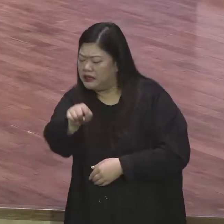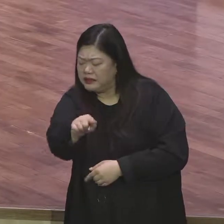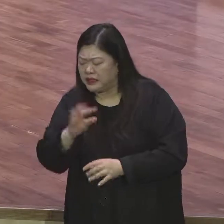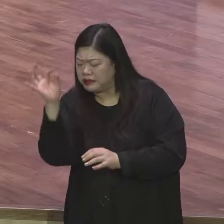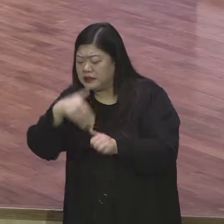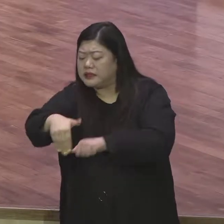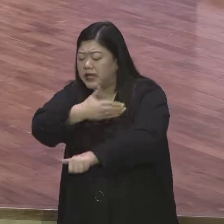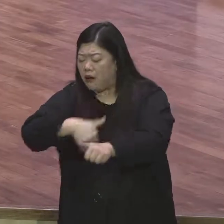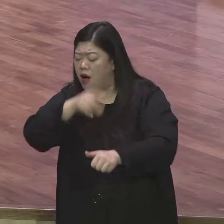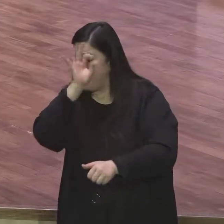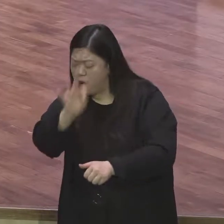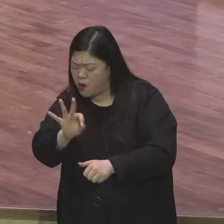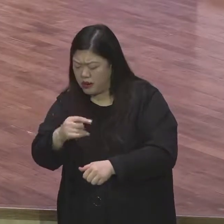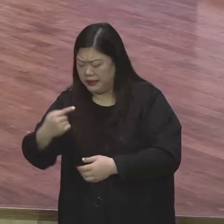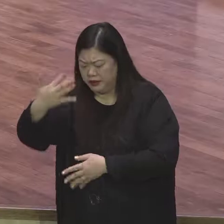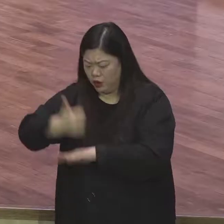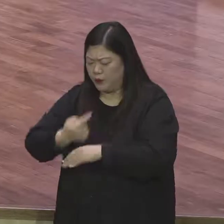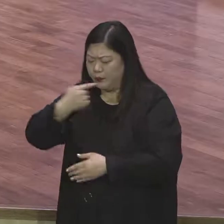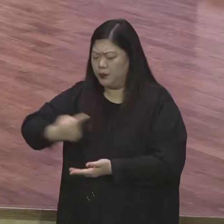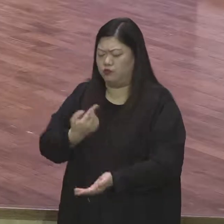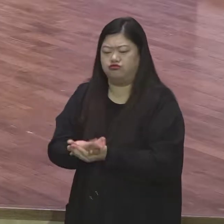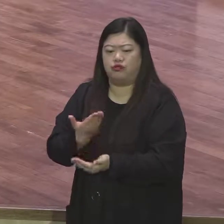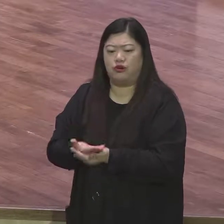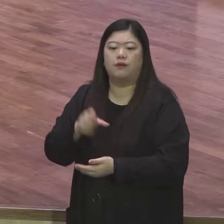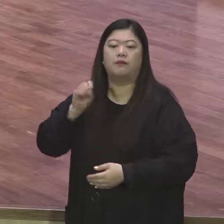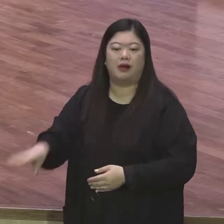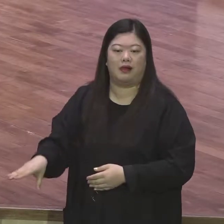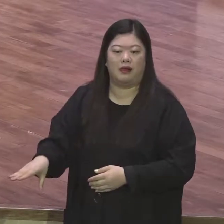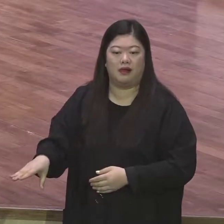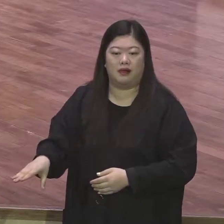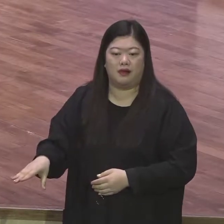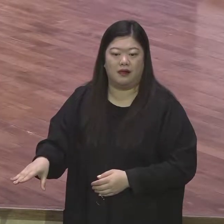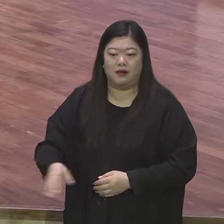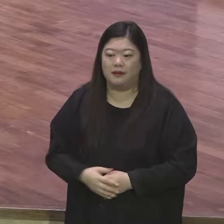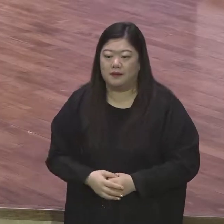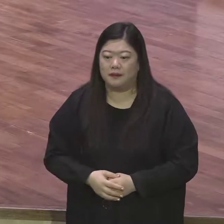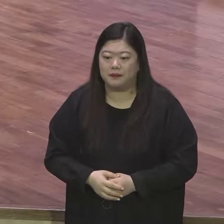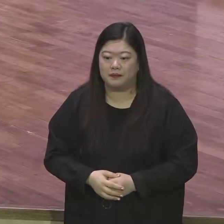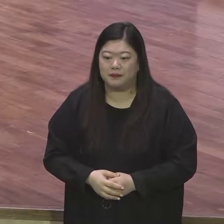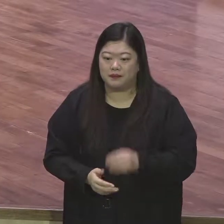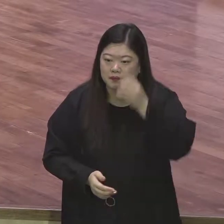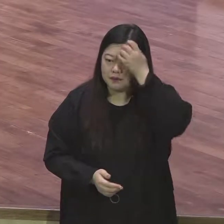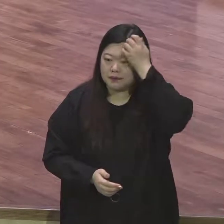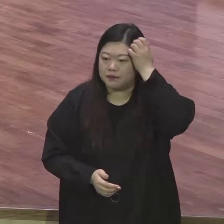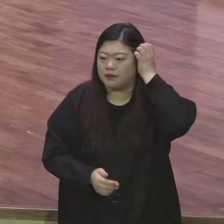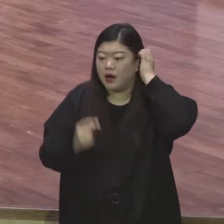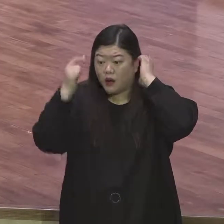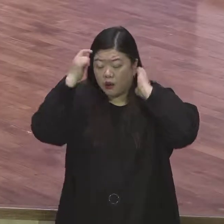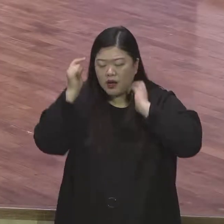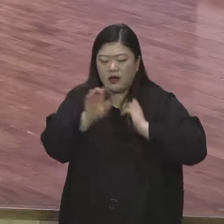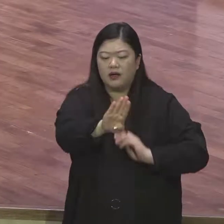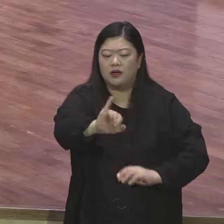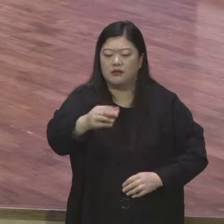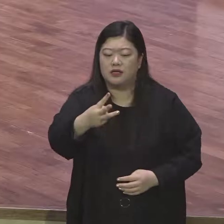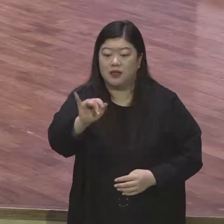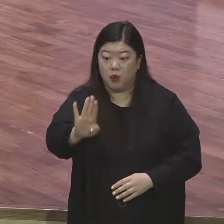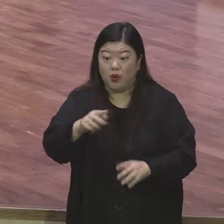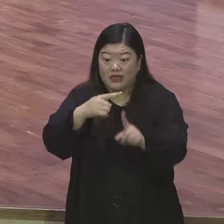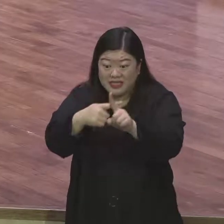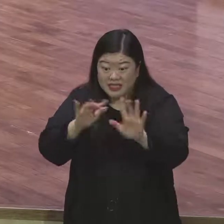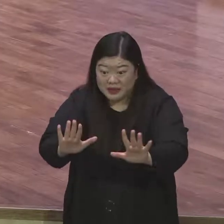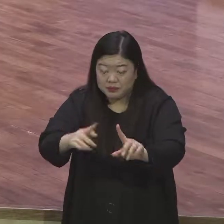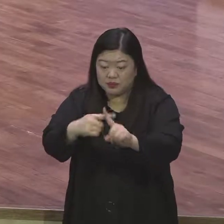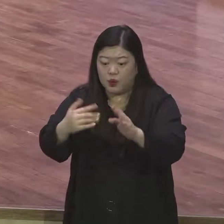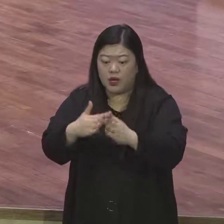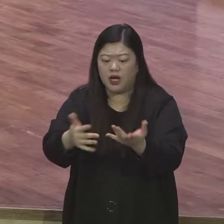싶다. 당시 빌립보 교회가 서로 하나가 안 되었어. 서로 하나가 안 돼가지고 분쟁 속에 있었기 때문에 이